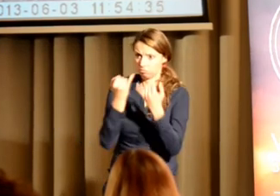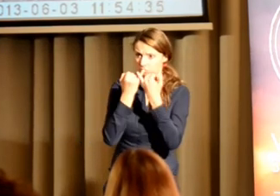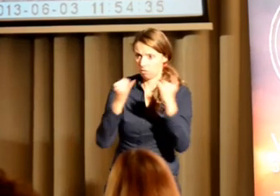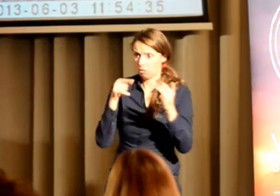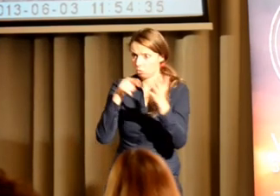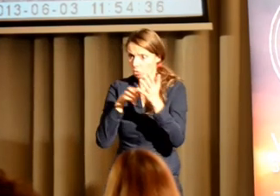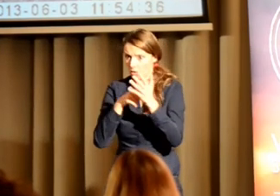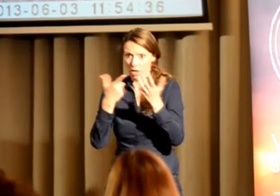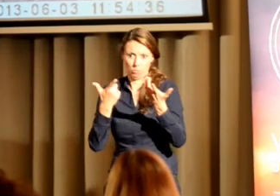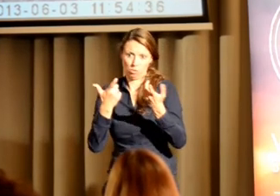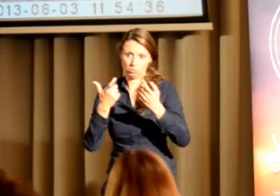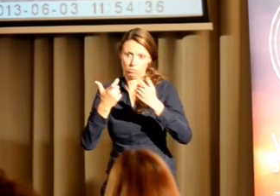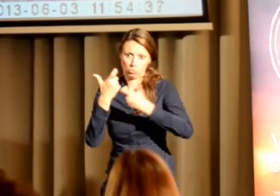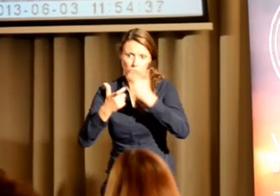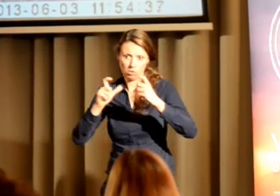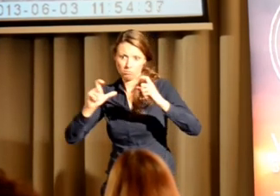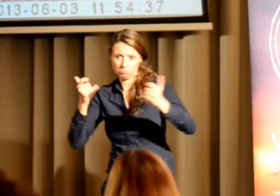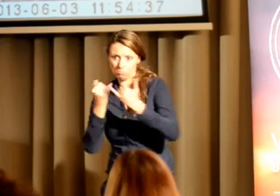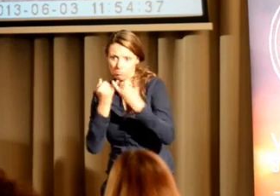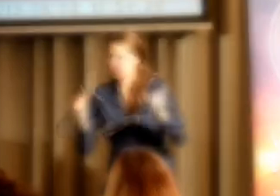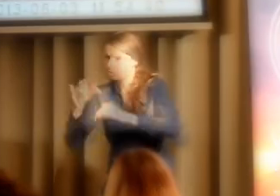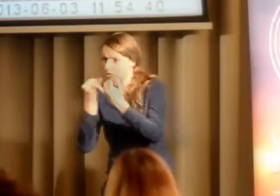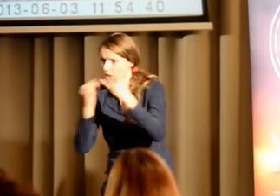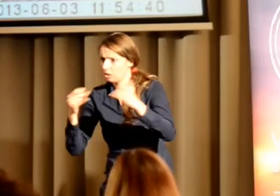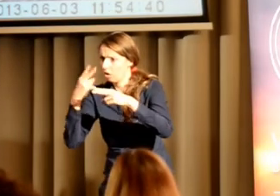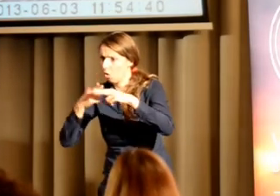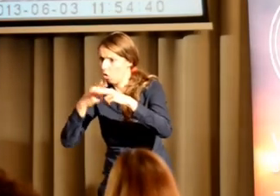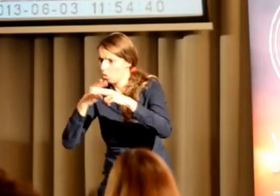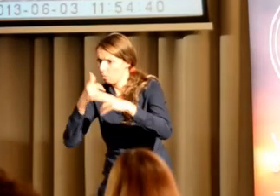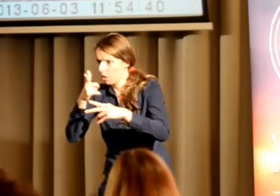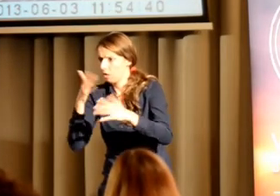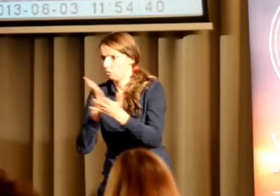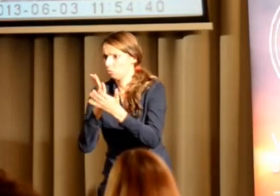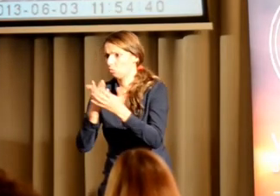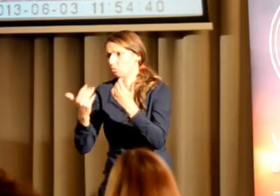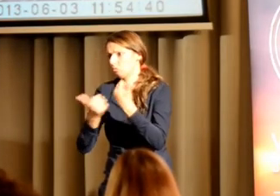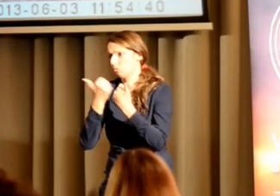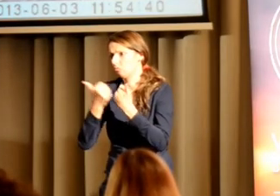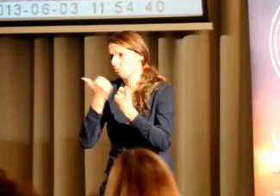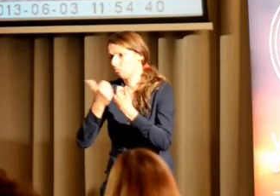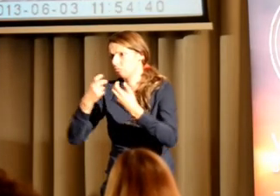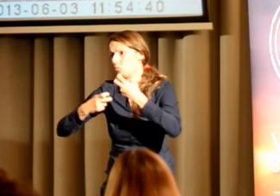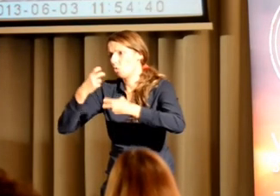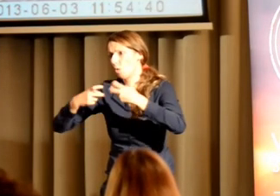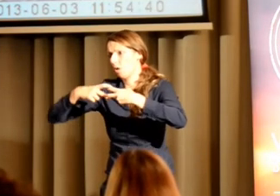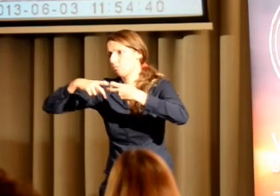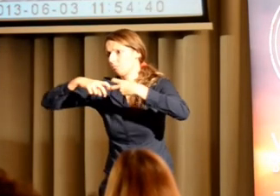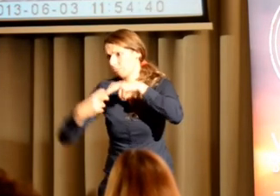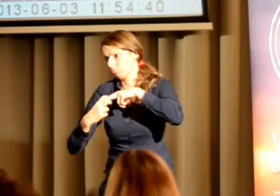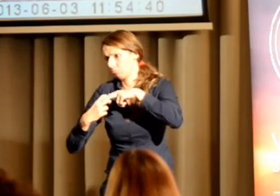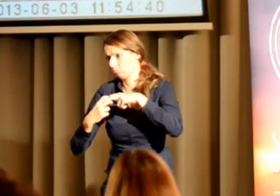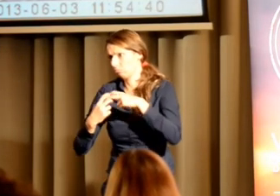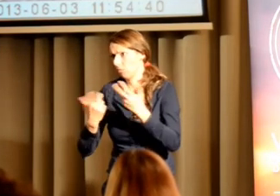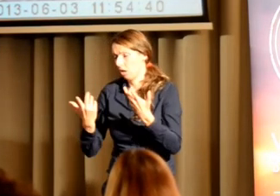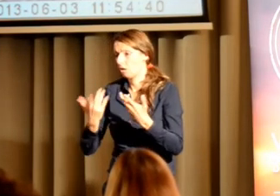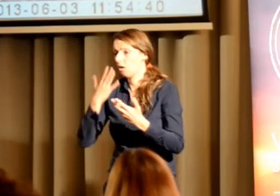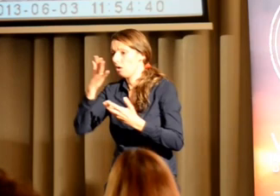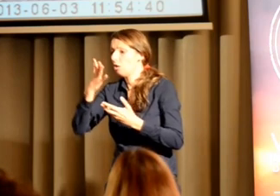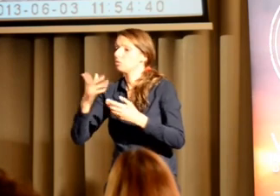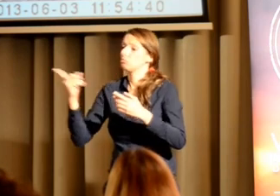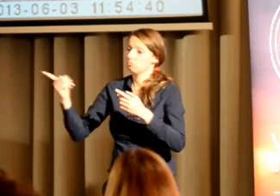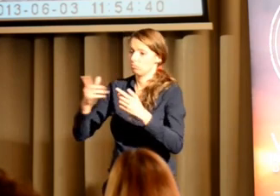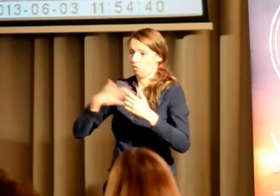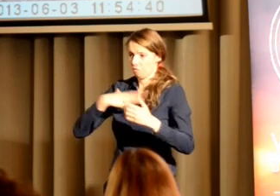prostu no, miał jakąś chorobę odkleszczową. Łatwo się mówi, prawda, że polują tam na sarny, dziki, jelenie, ale to